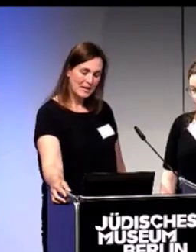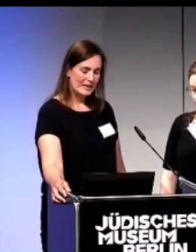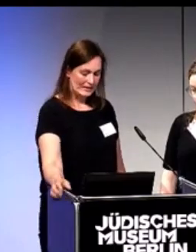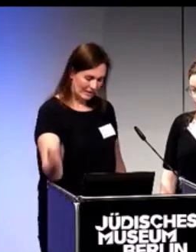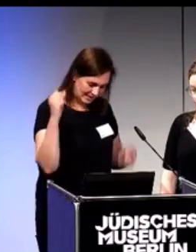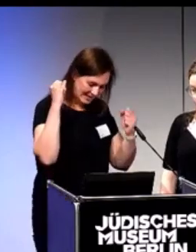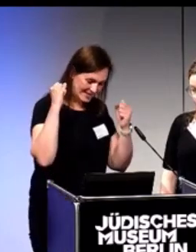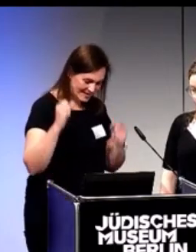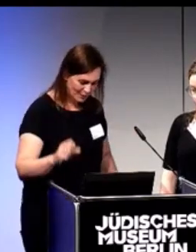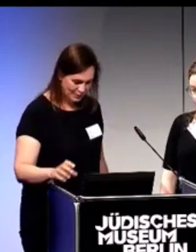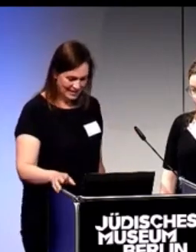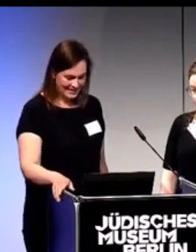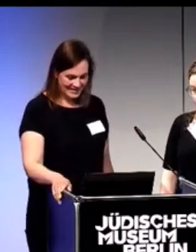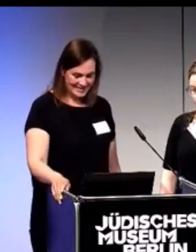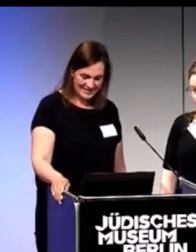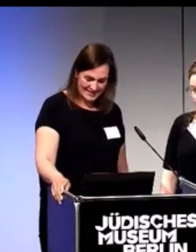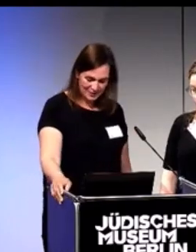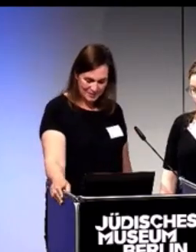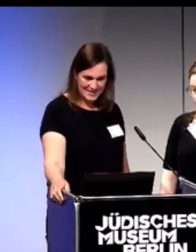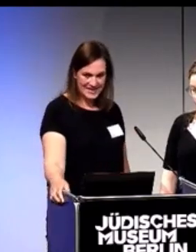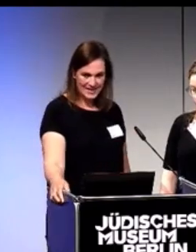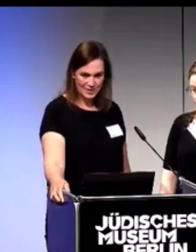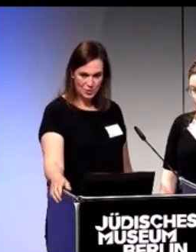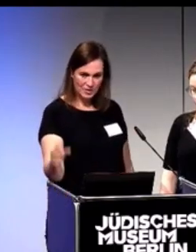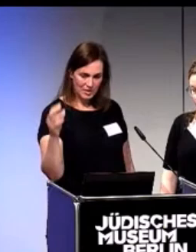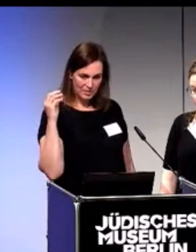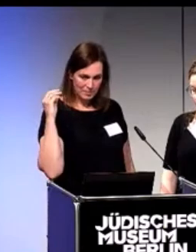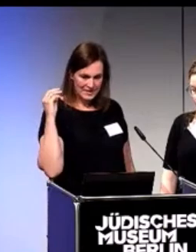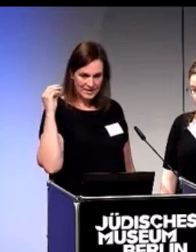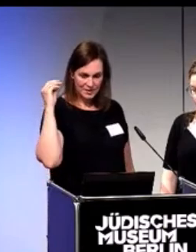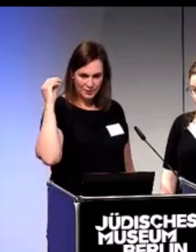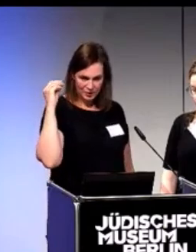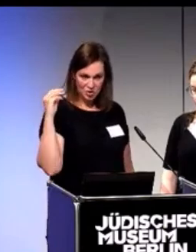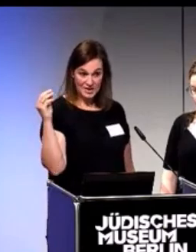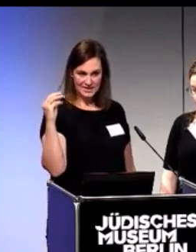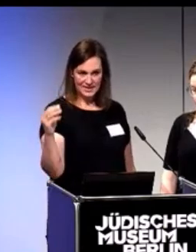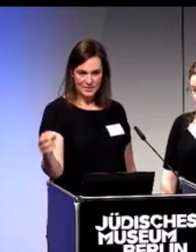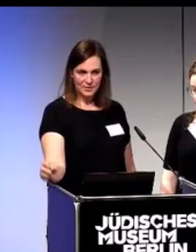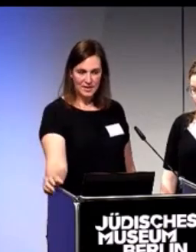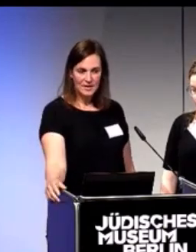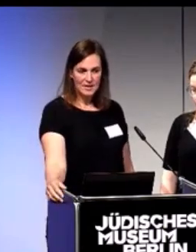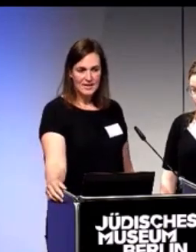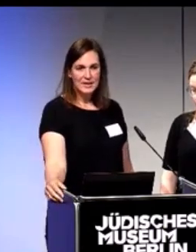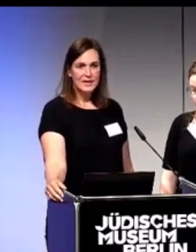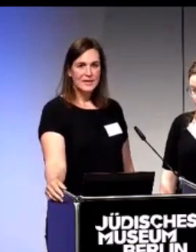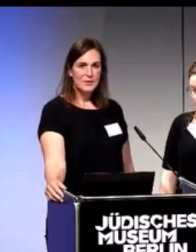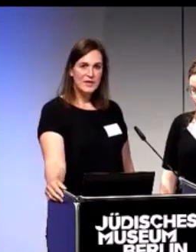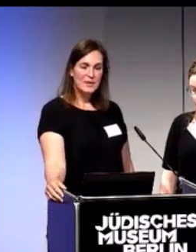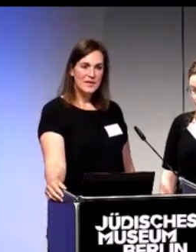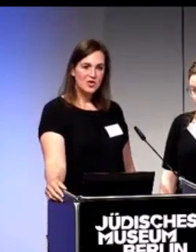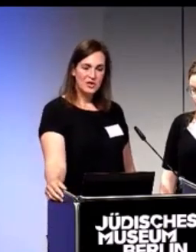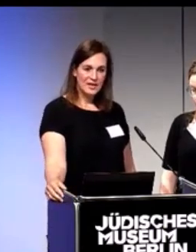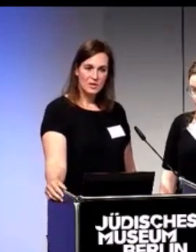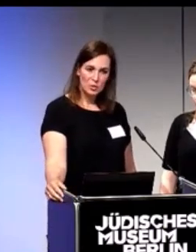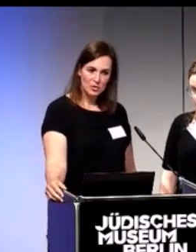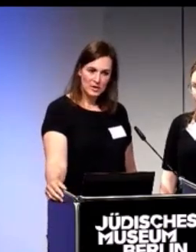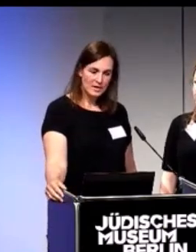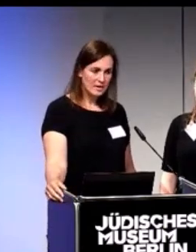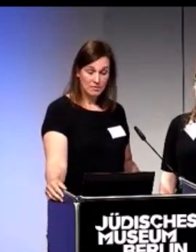ich setze auf die KI, dass sie es irgendwann besser kann und besser versteht einfach. Denn viele Menschen reden undeutlich,